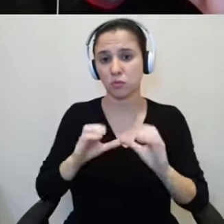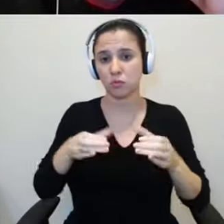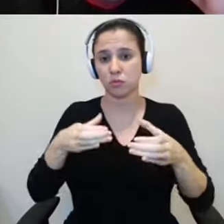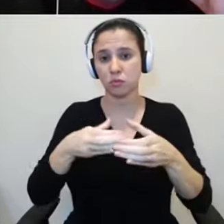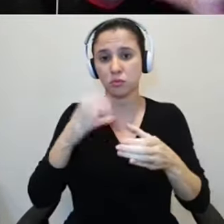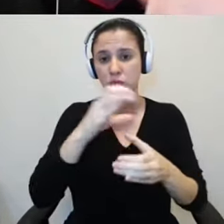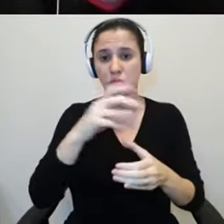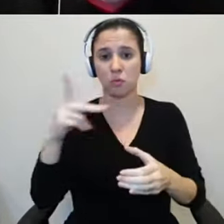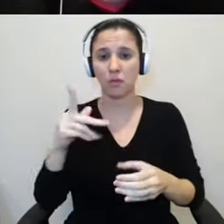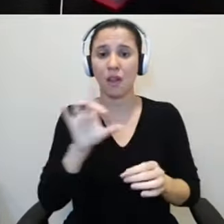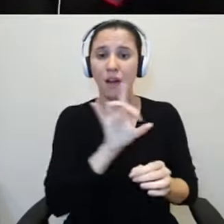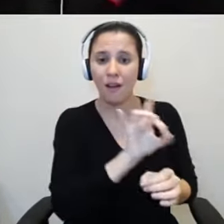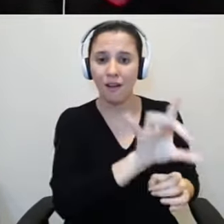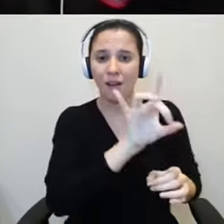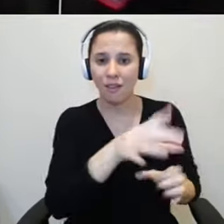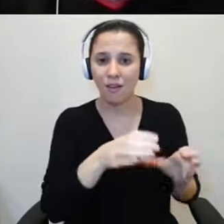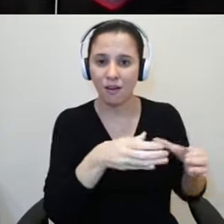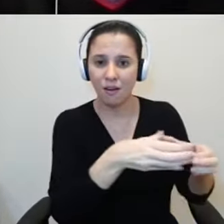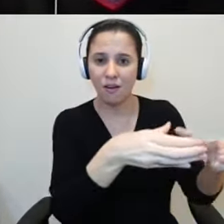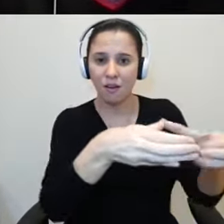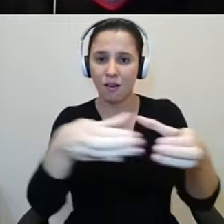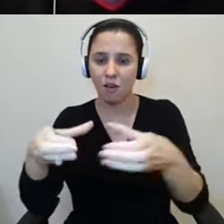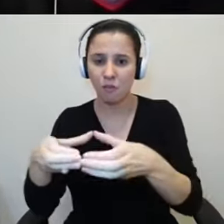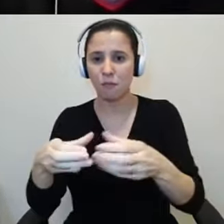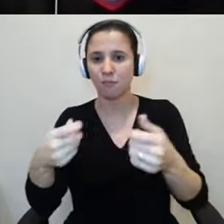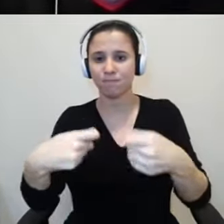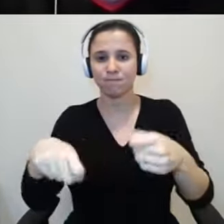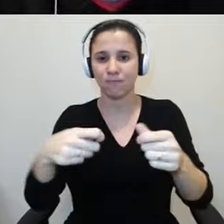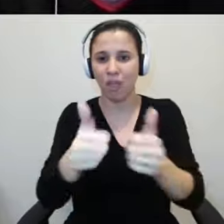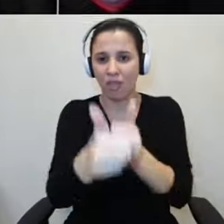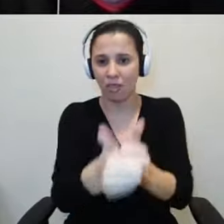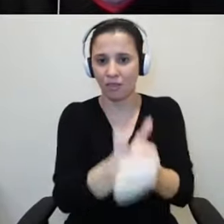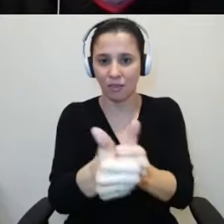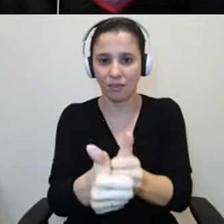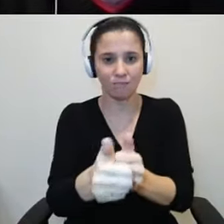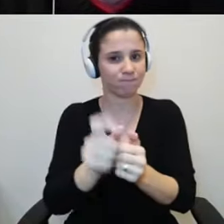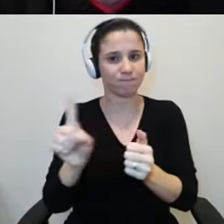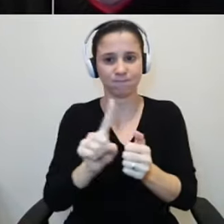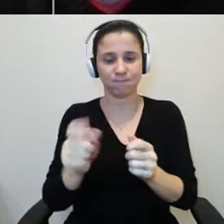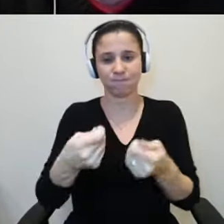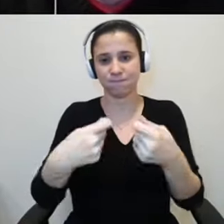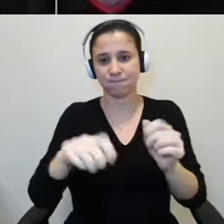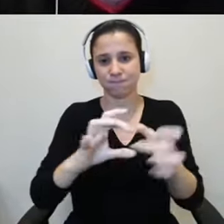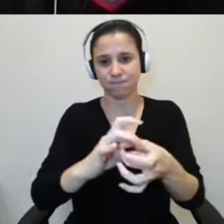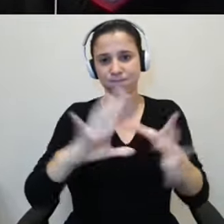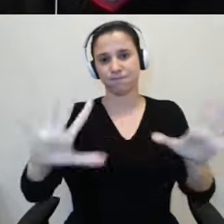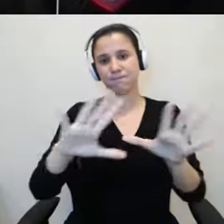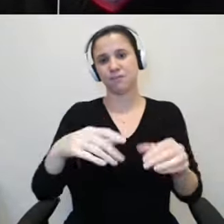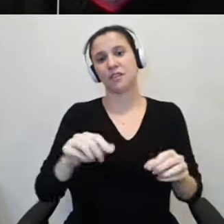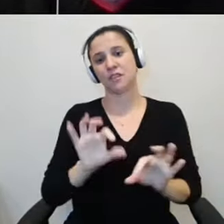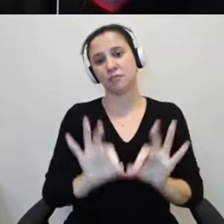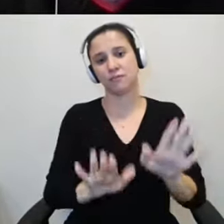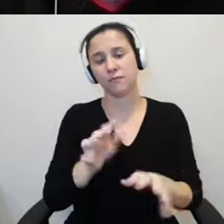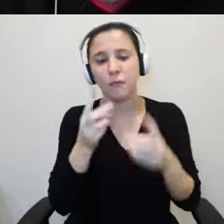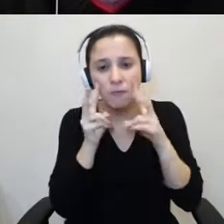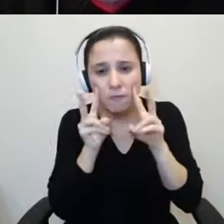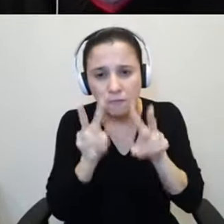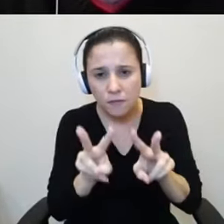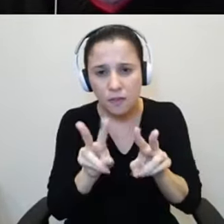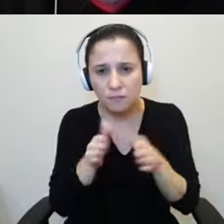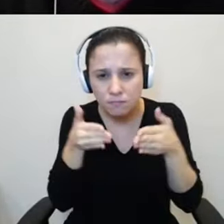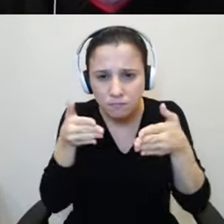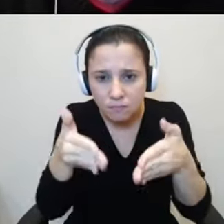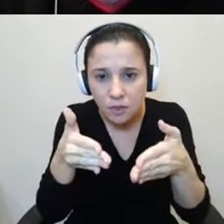para os campos. Ou seja, que os campos tivessem autonomia em decidir, de acordo com as suas condições, se era possível voltar